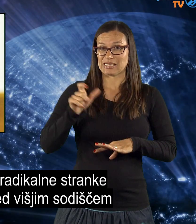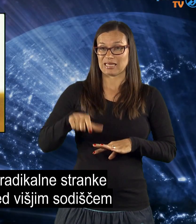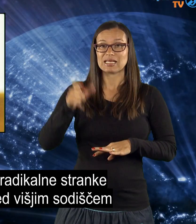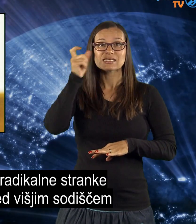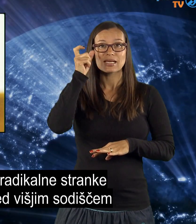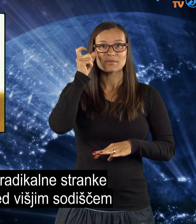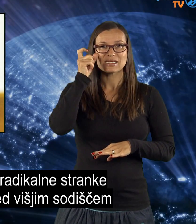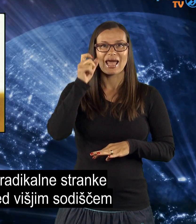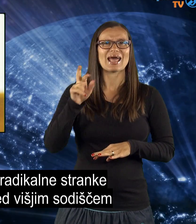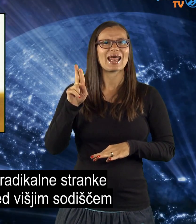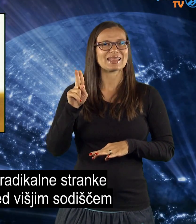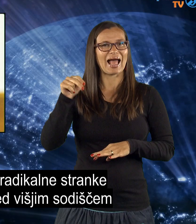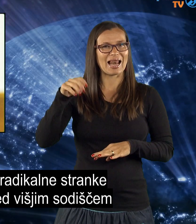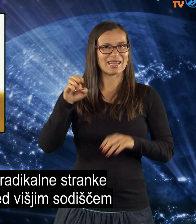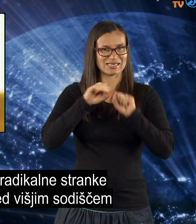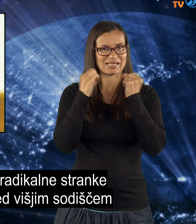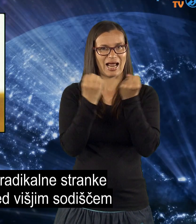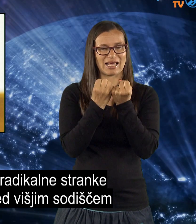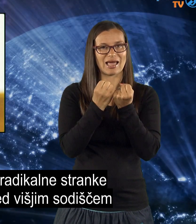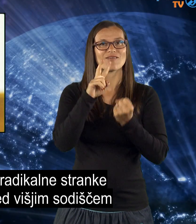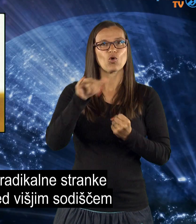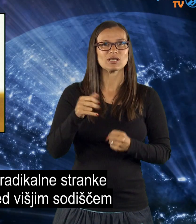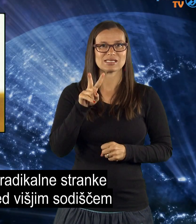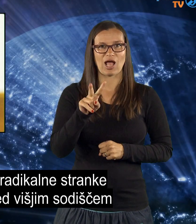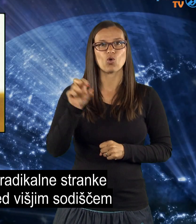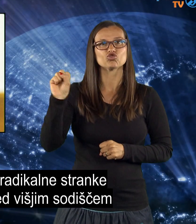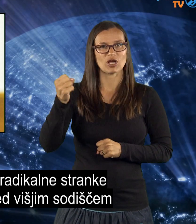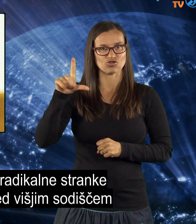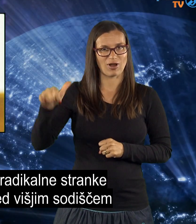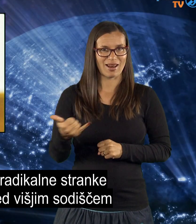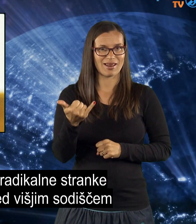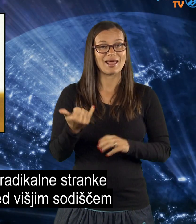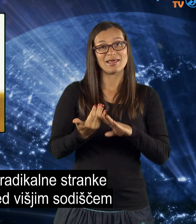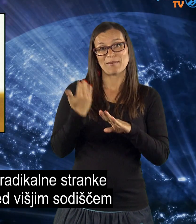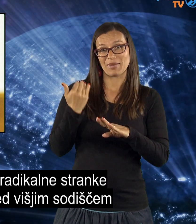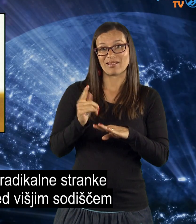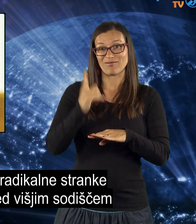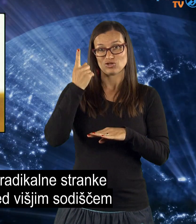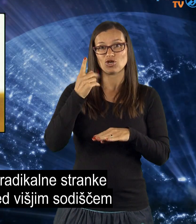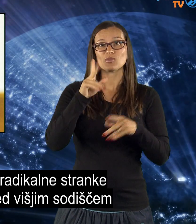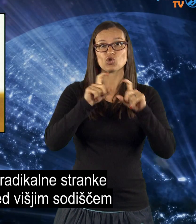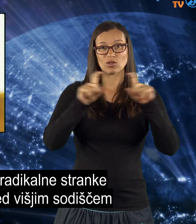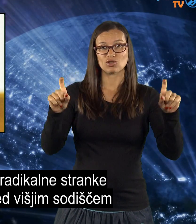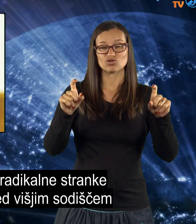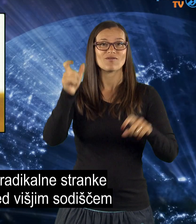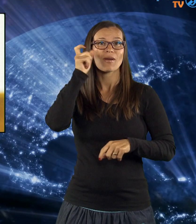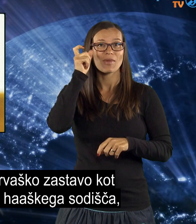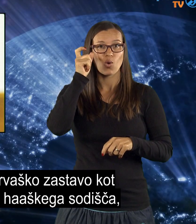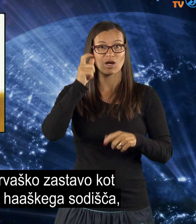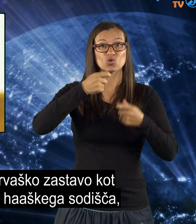Predsednik srbske radikalne stranke Vojislav Šešelj je pred višjim sodiščem v Beogradu zažgal hrvaško zastavo